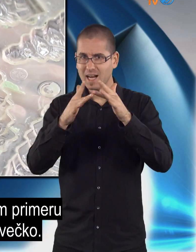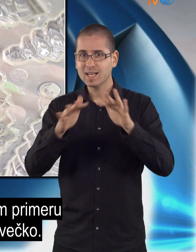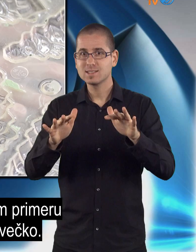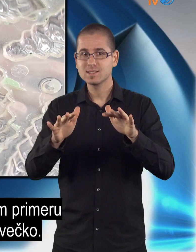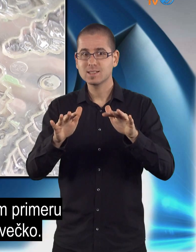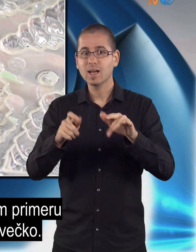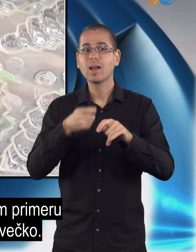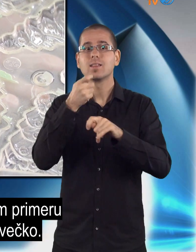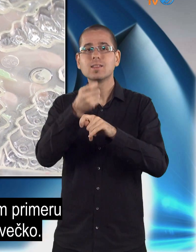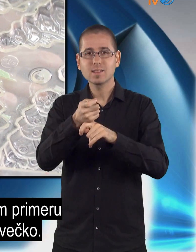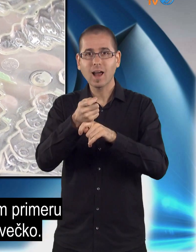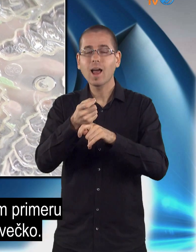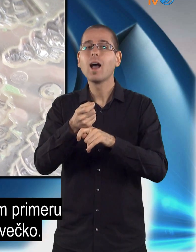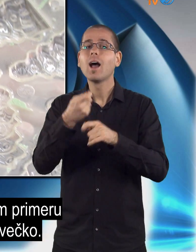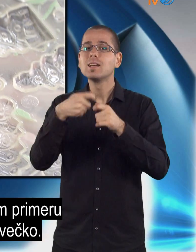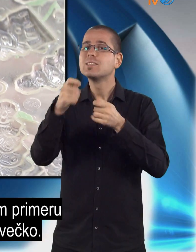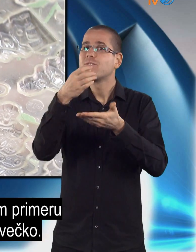smrekice svečko,